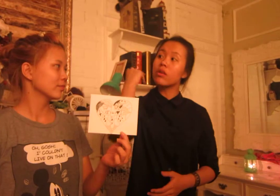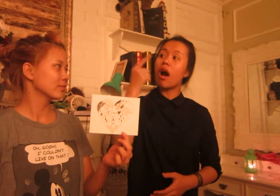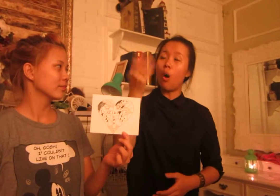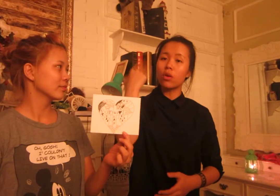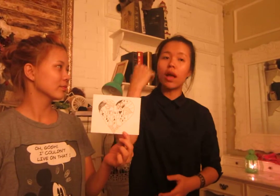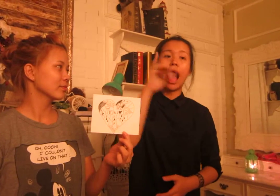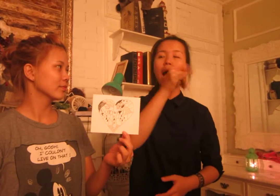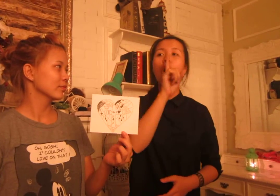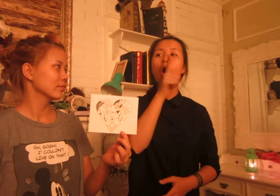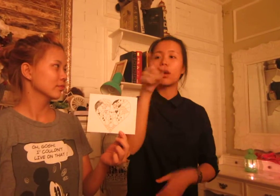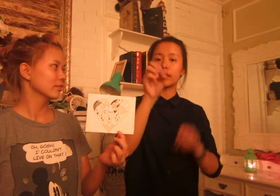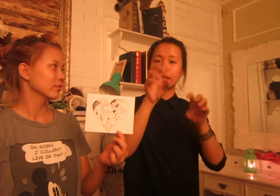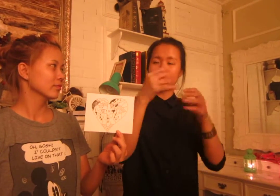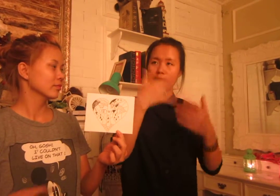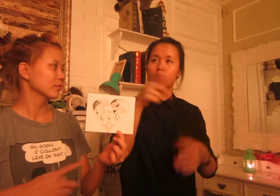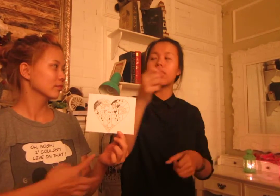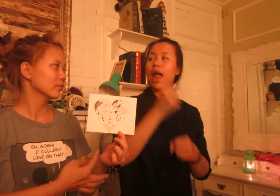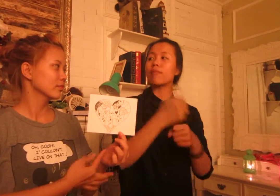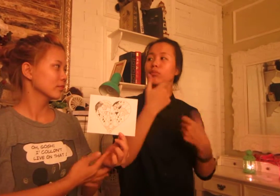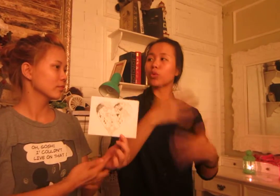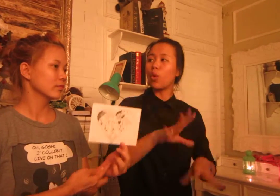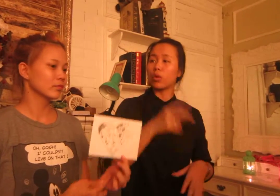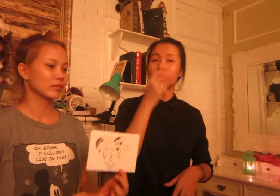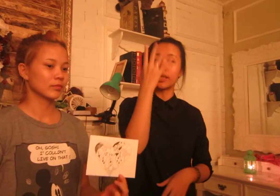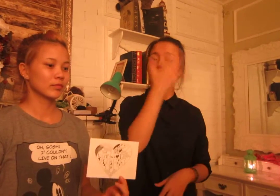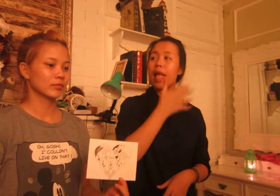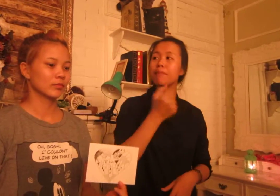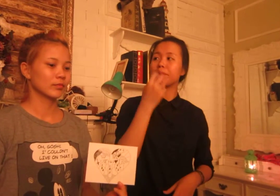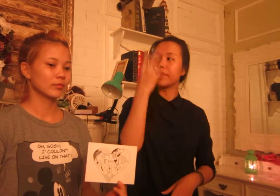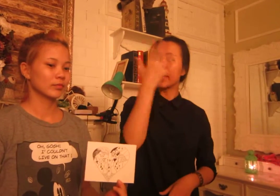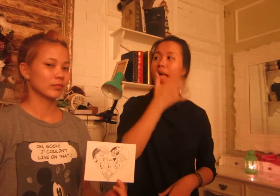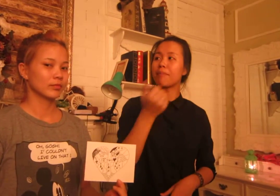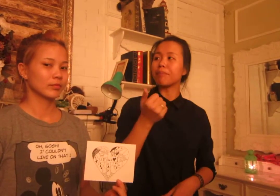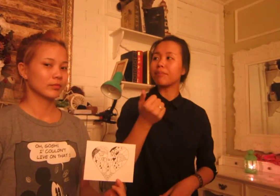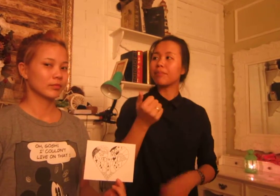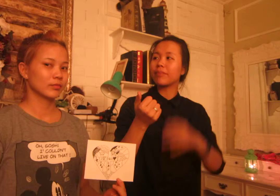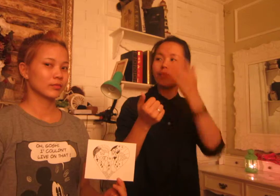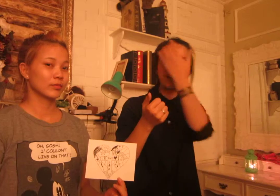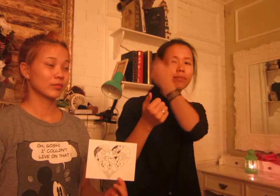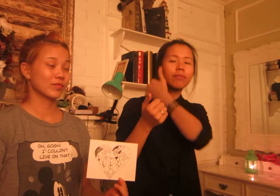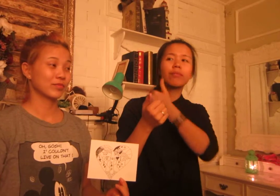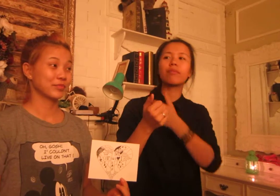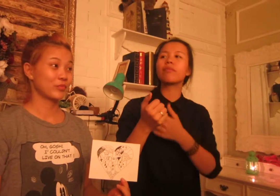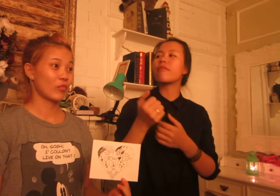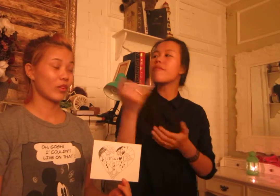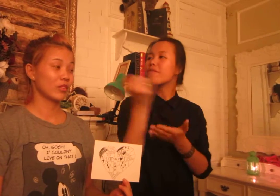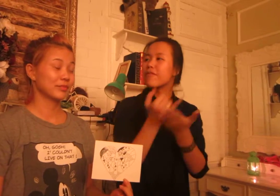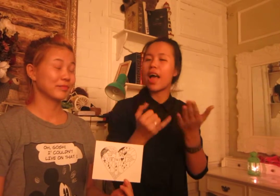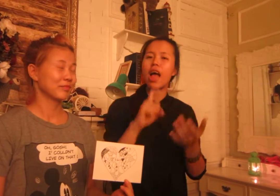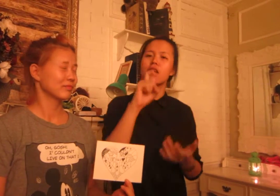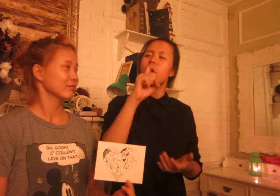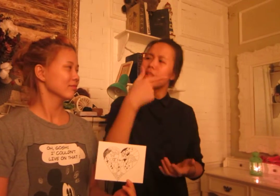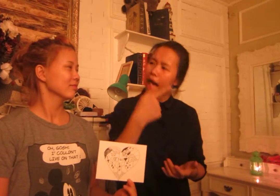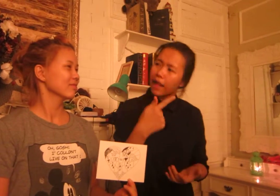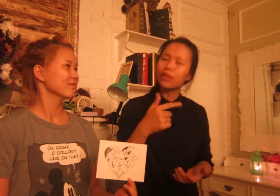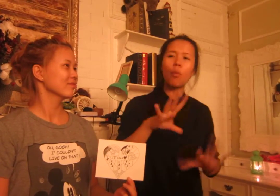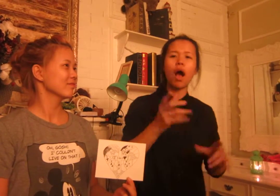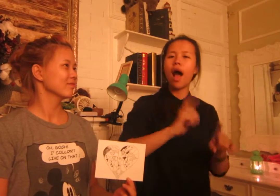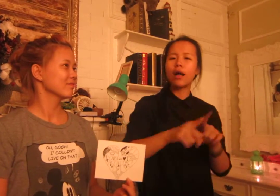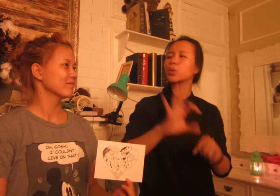rồi, và nó rất là đẹp. Khi mà chúng ta làm thế, chúng ta có thể vẽ những bức vẽ đơn giản hơn, không vẽ cầu kỳ